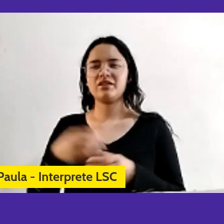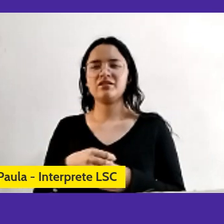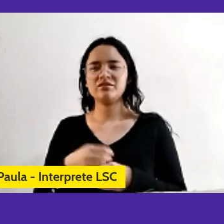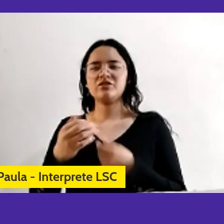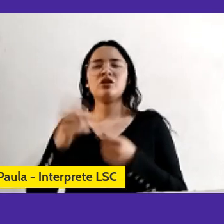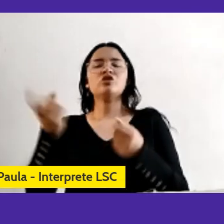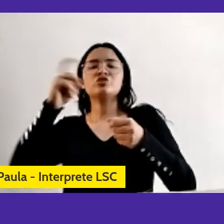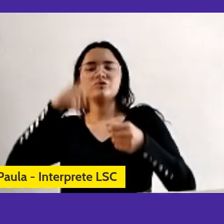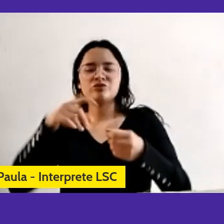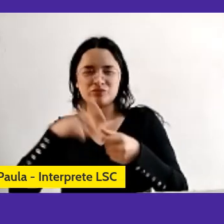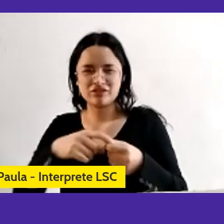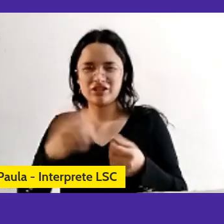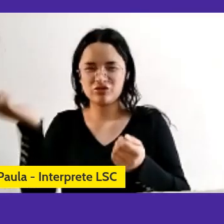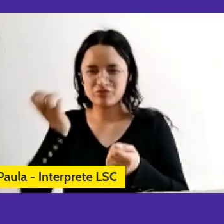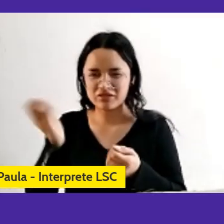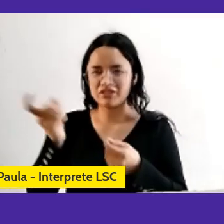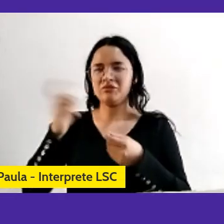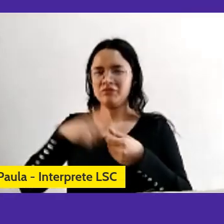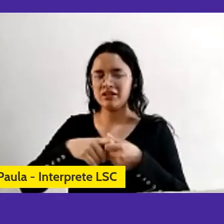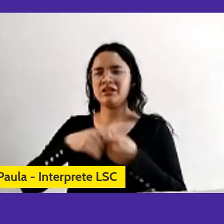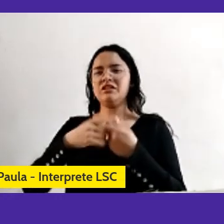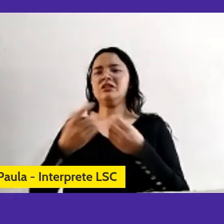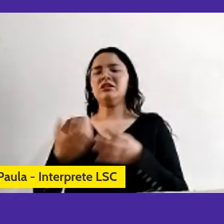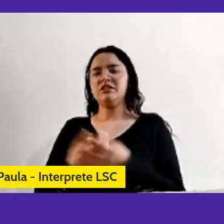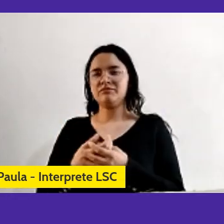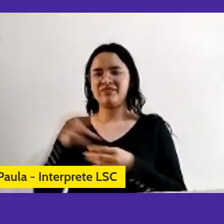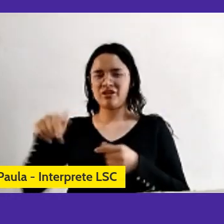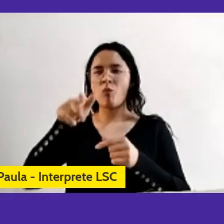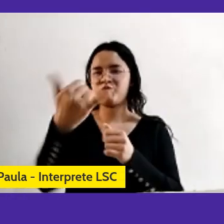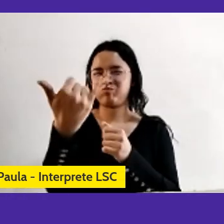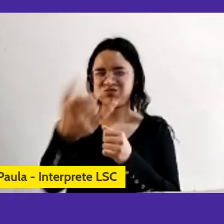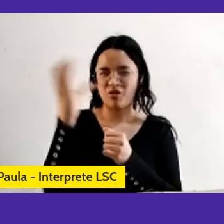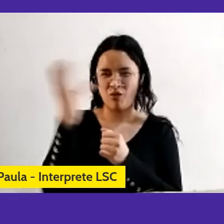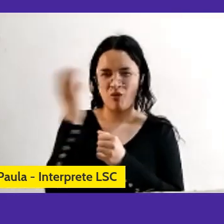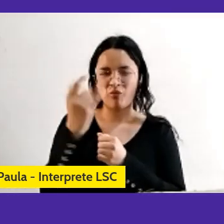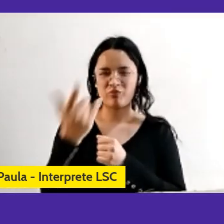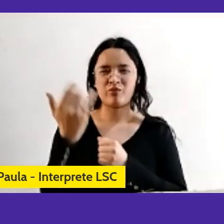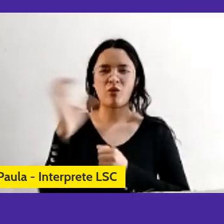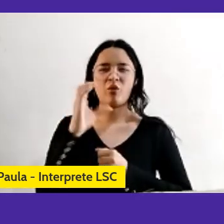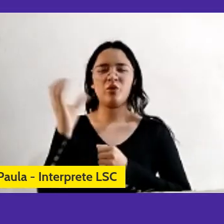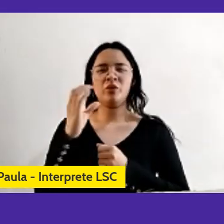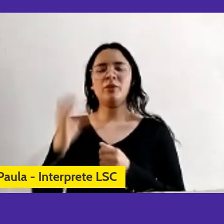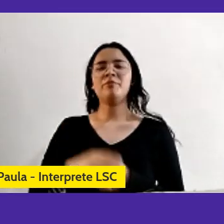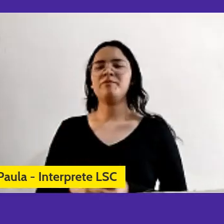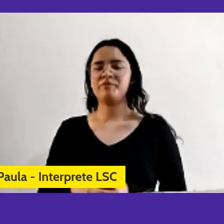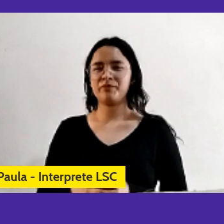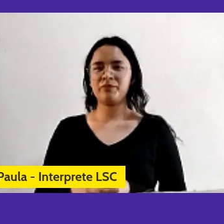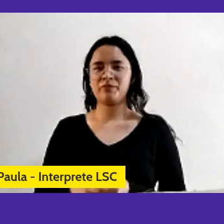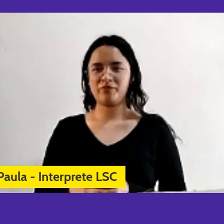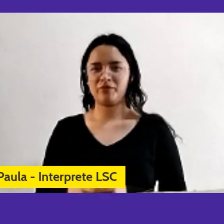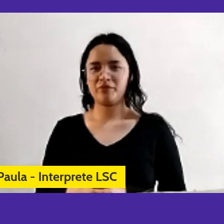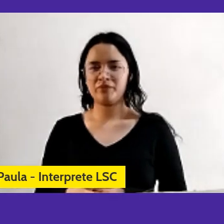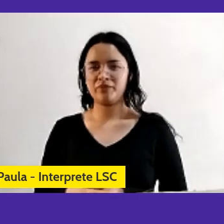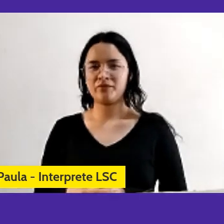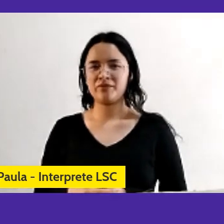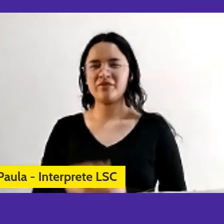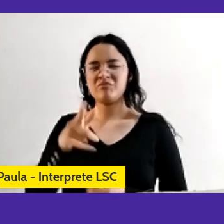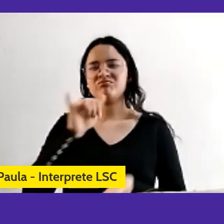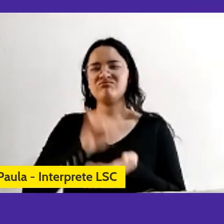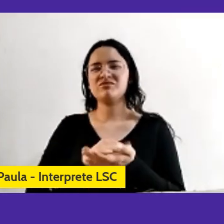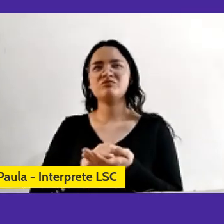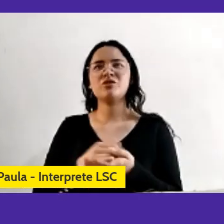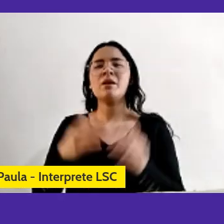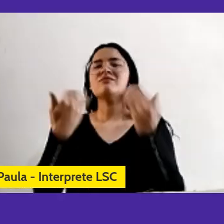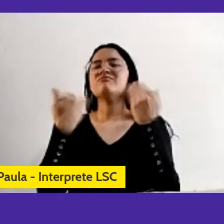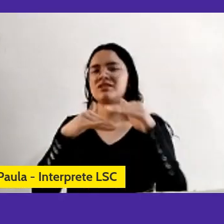subsidios, premios, como tienen ahí en Colombia. Es un poco eso. Eso es lo mínimo que